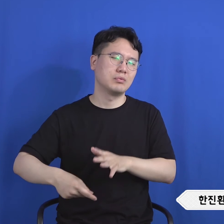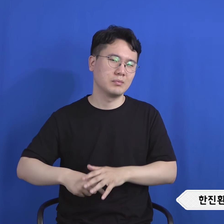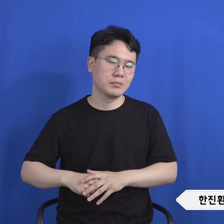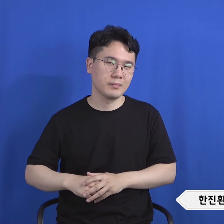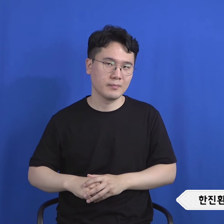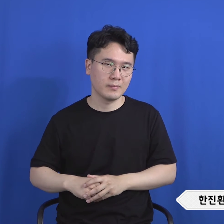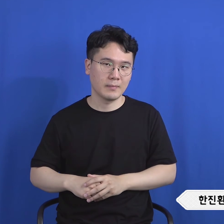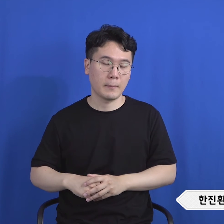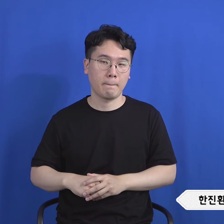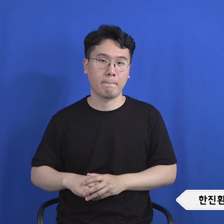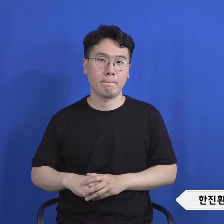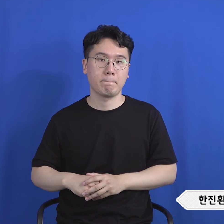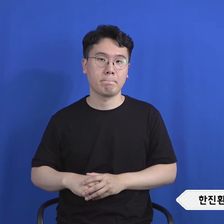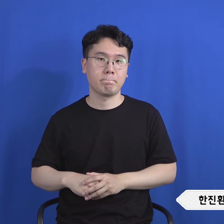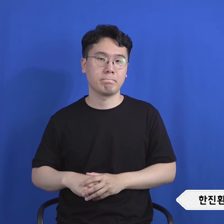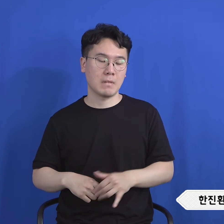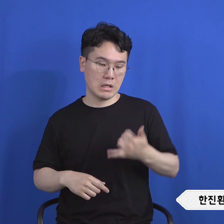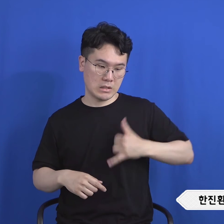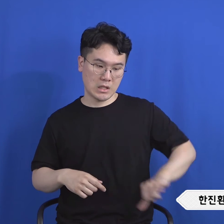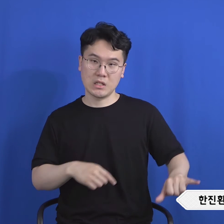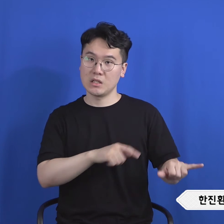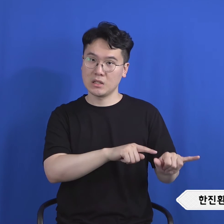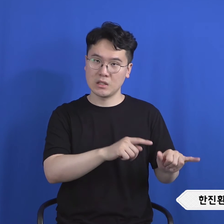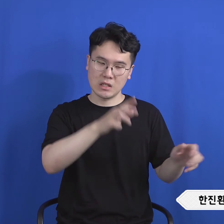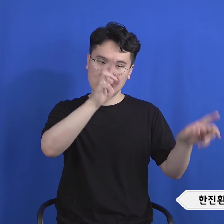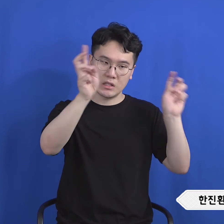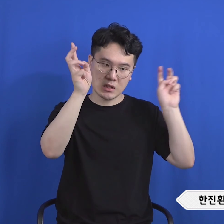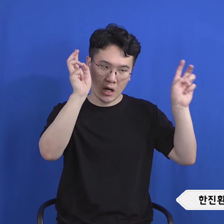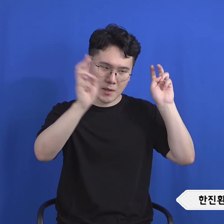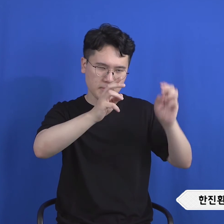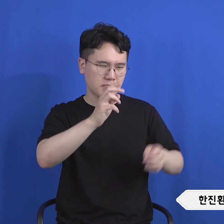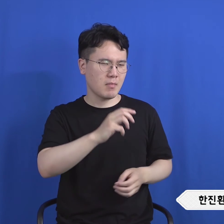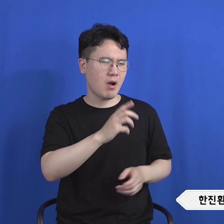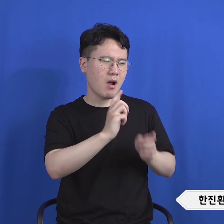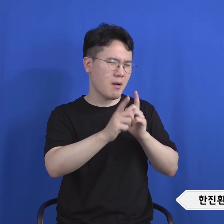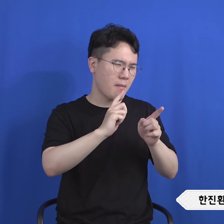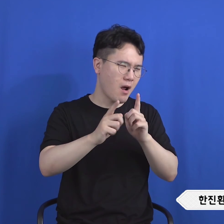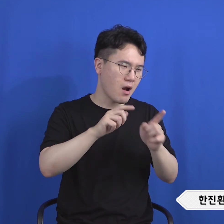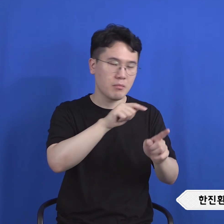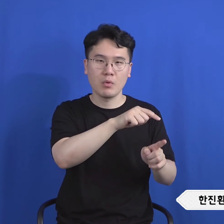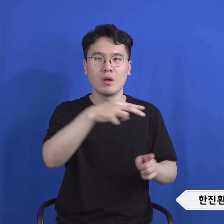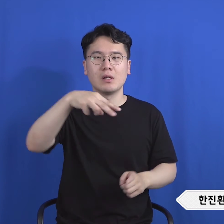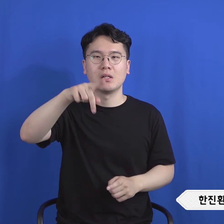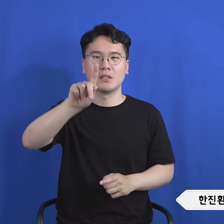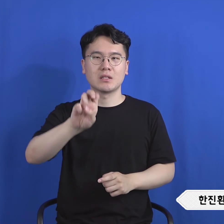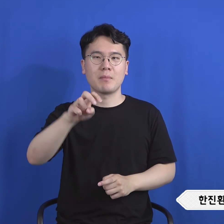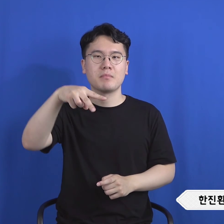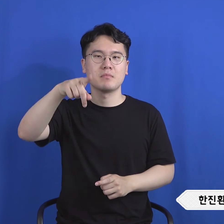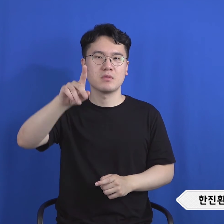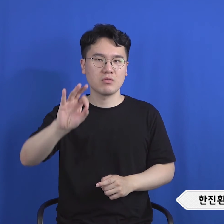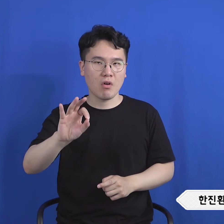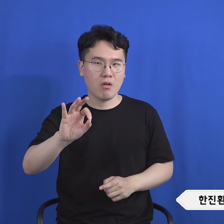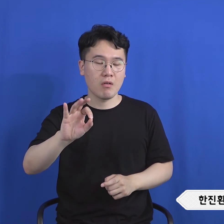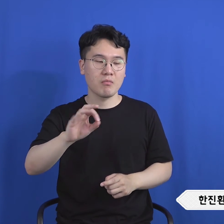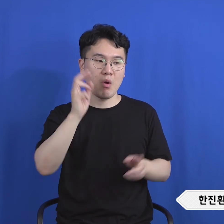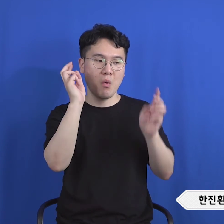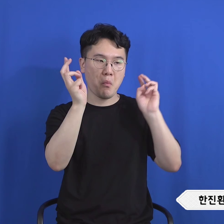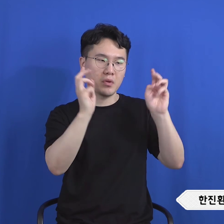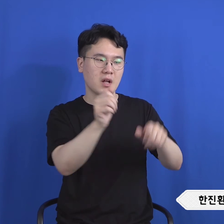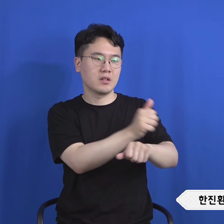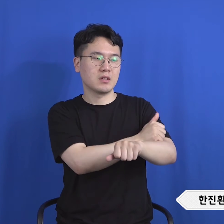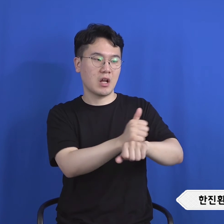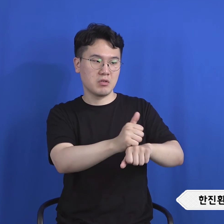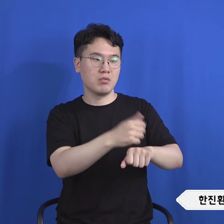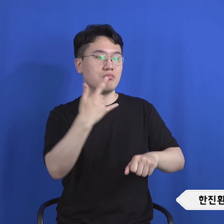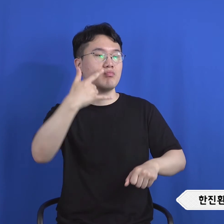자식들 직장 얘기할 때 보면 삼성 다니는 그런 집은 좀 어깨에 힘이 좀 들어갑니다.